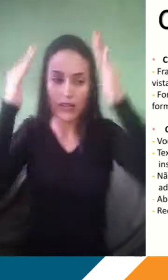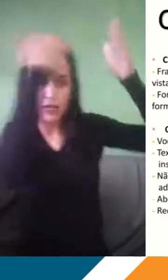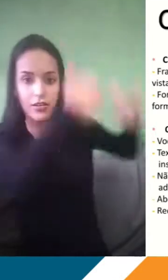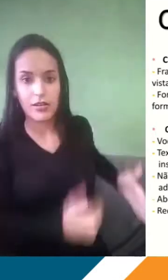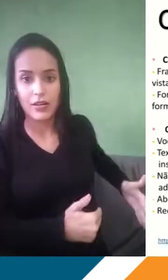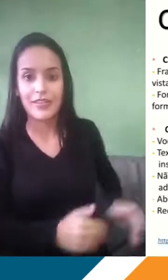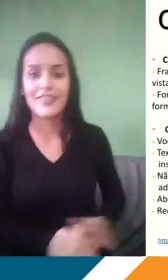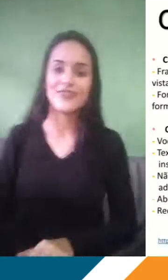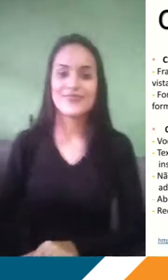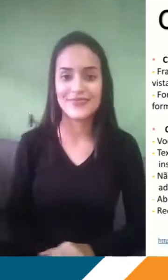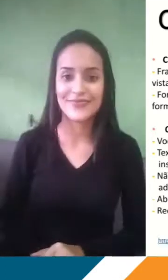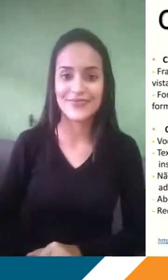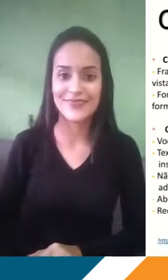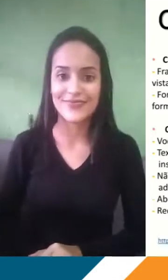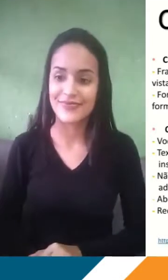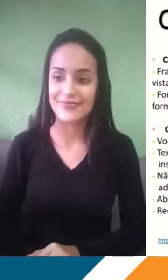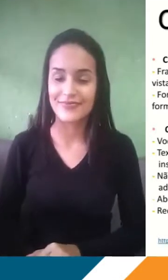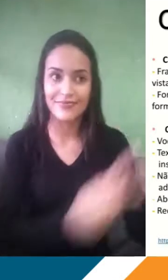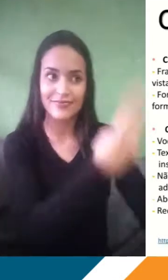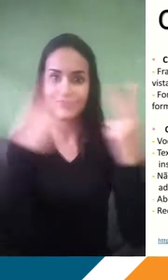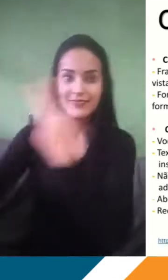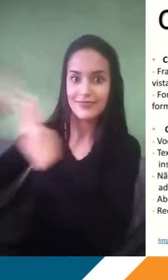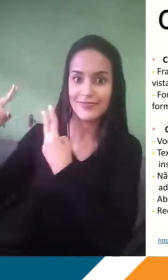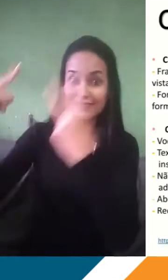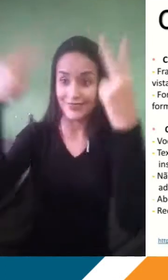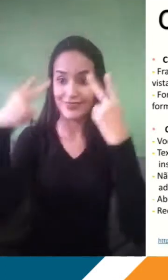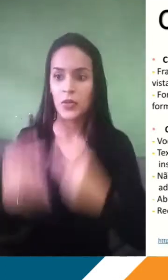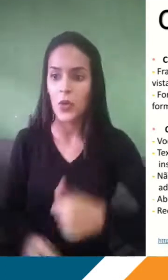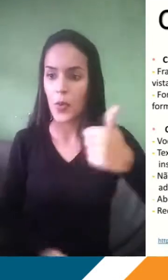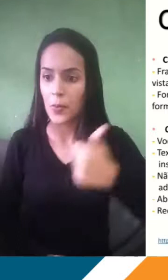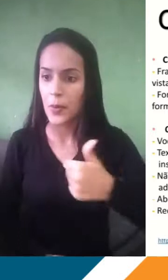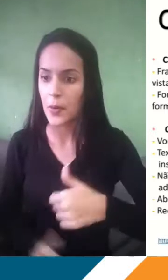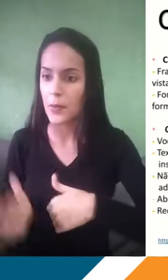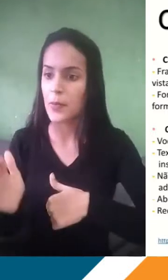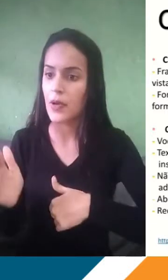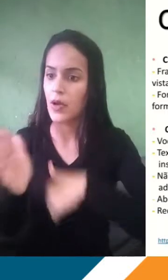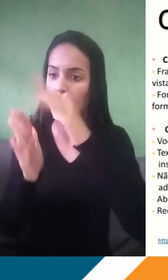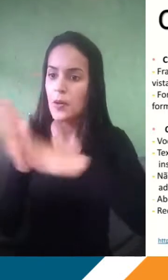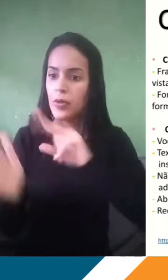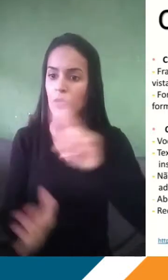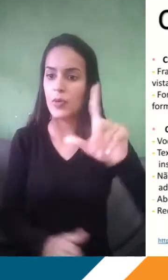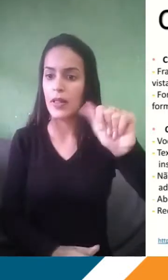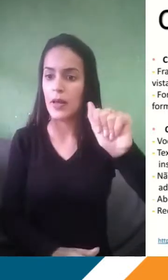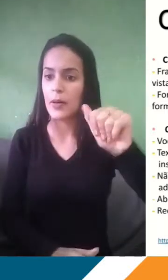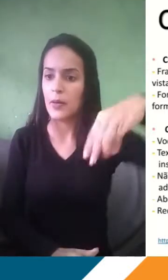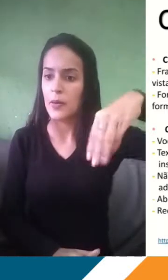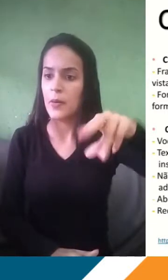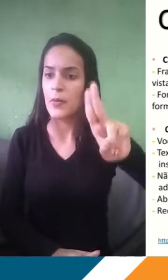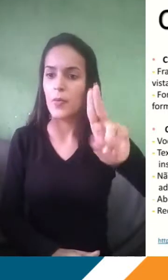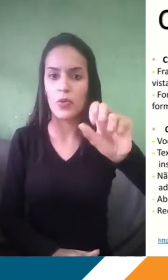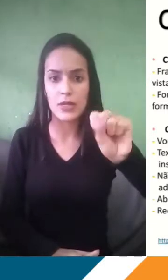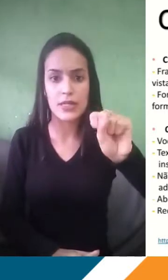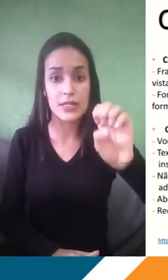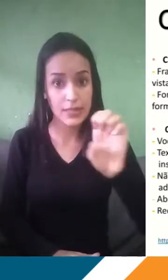por diante. O primeiro quadro é intitulado La Muse e o segundo é Guernica. Essa